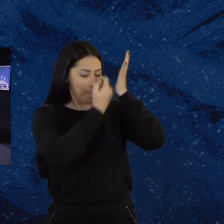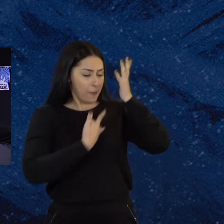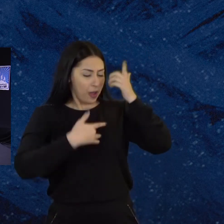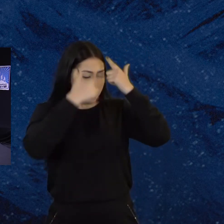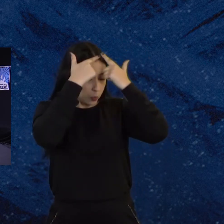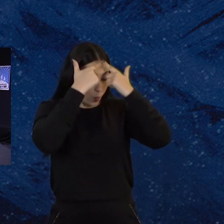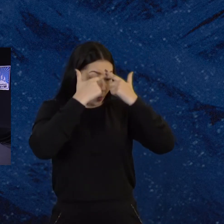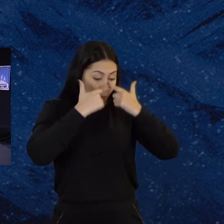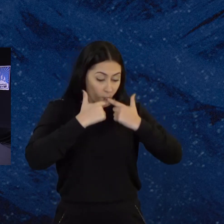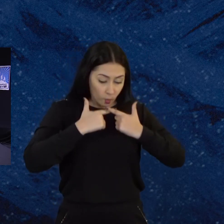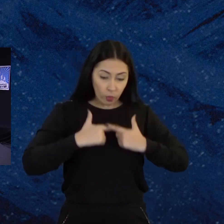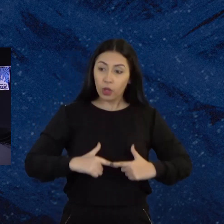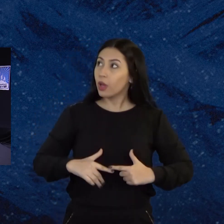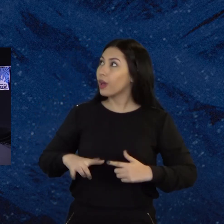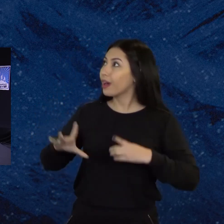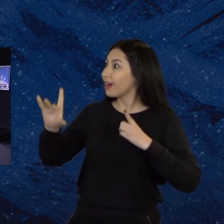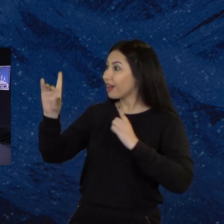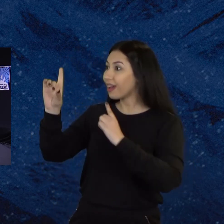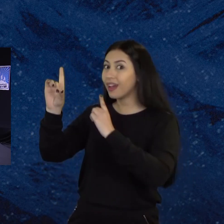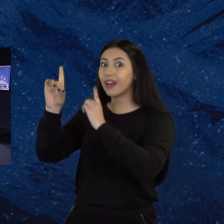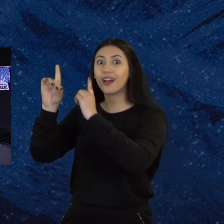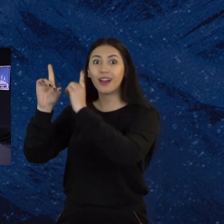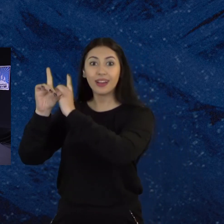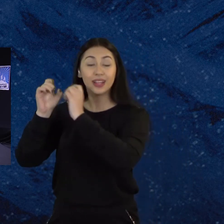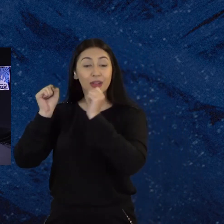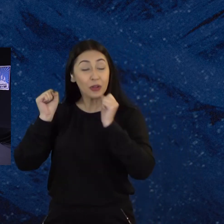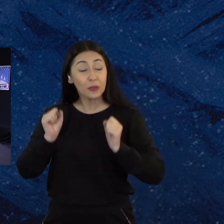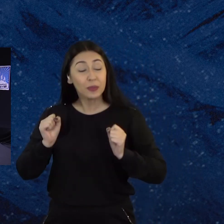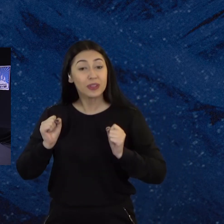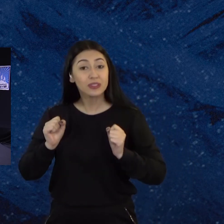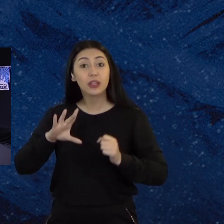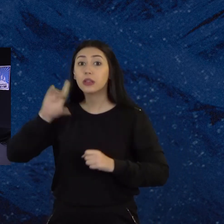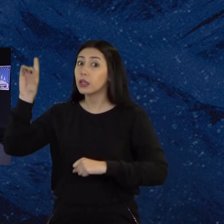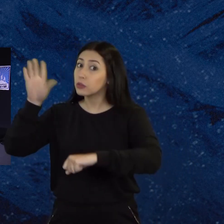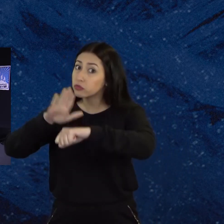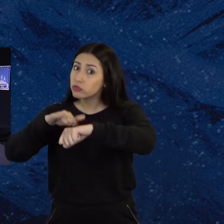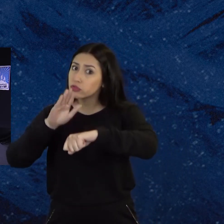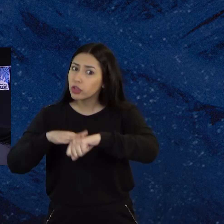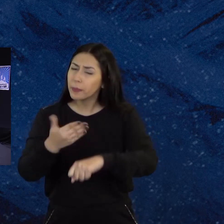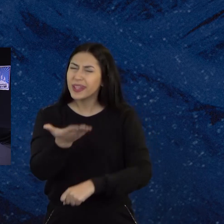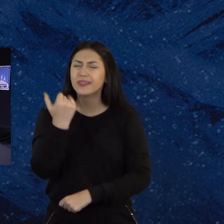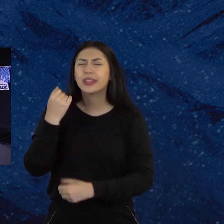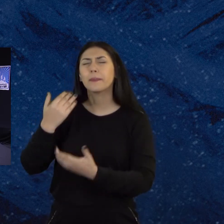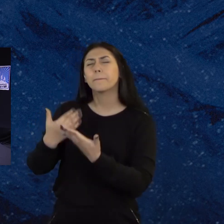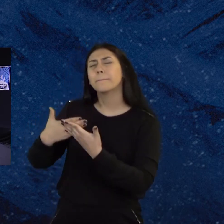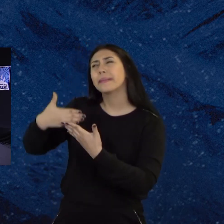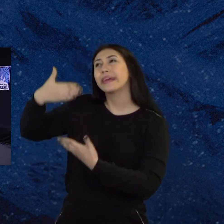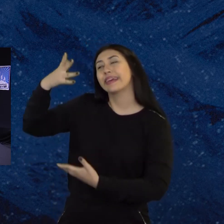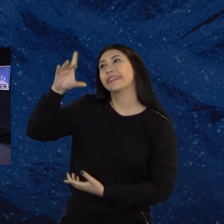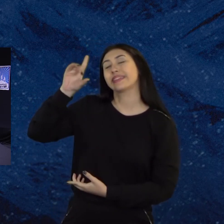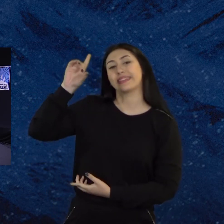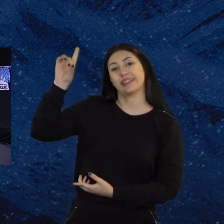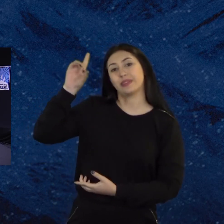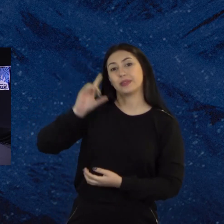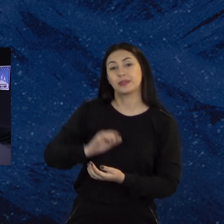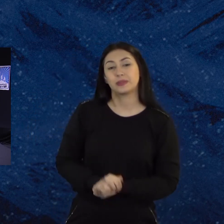no Santo dos Santos. Deus te chama para a presença dEle. Deus ama a sua presença. E ali você pode